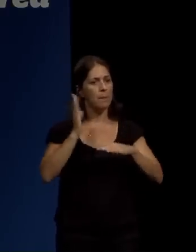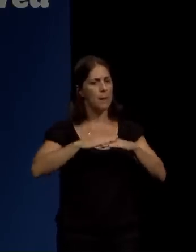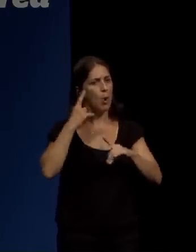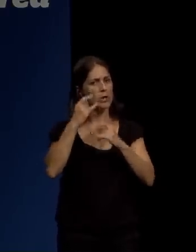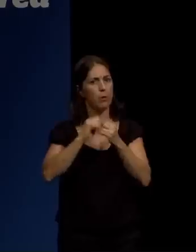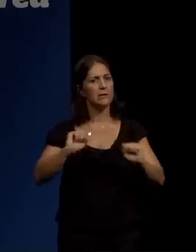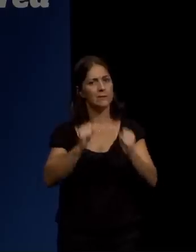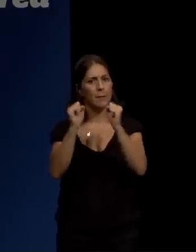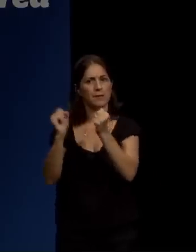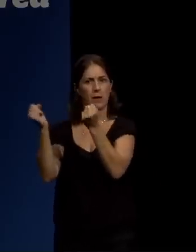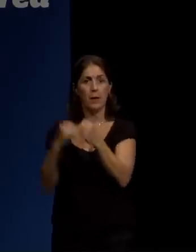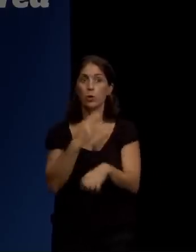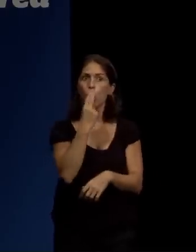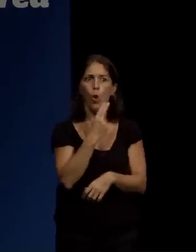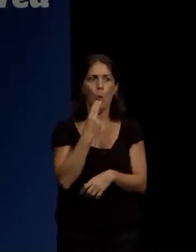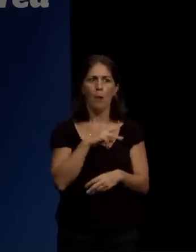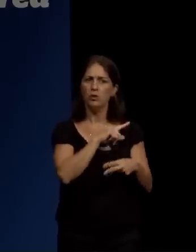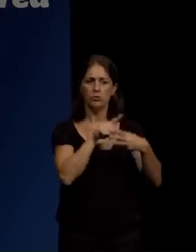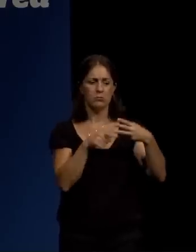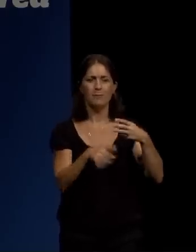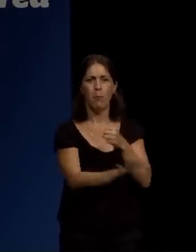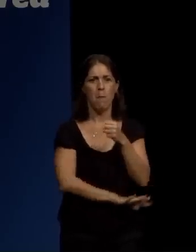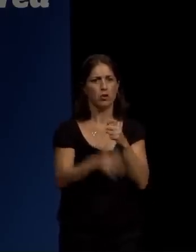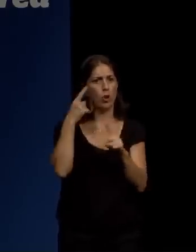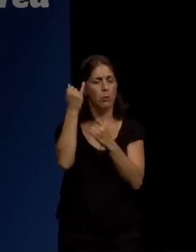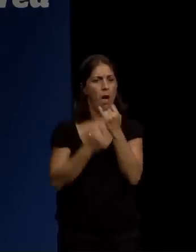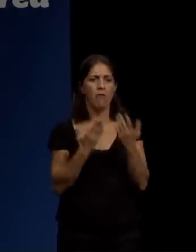sobrevivir. Eses son os compromisos básicos en xustiza social.